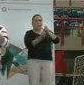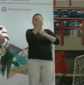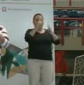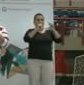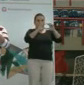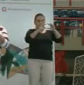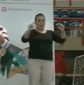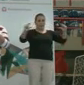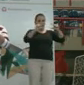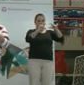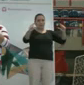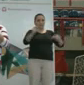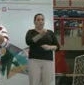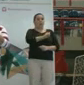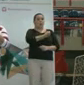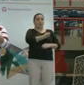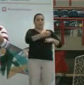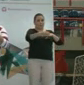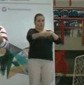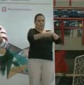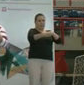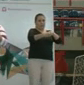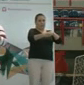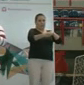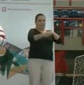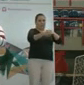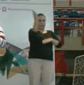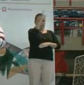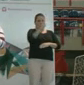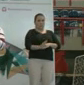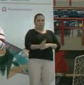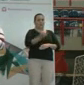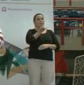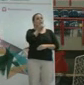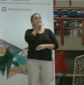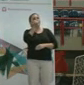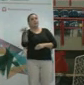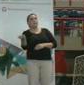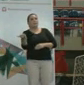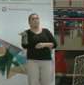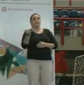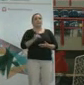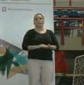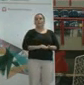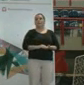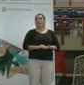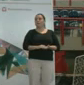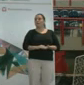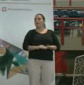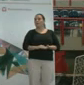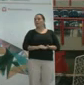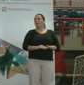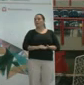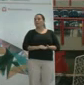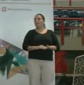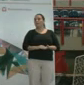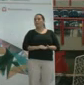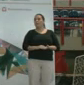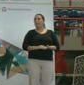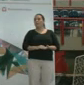fala do tamanho do número do sapato do Brasil depende de... Ele